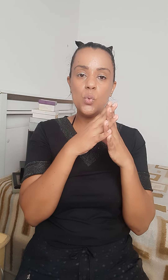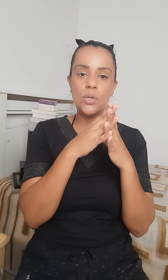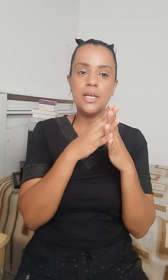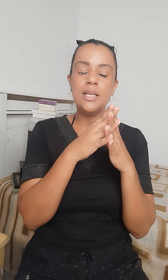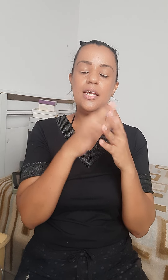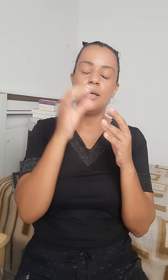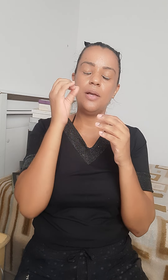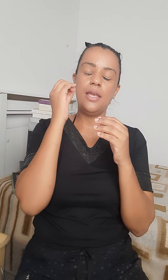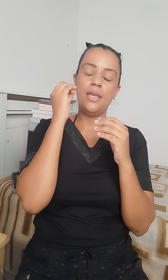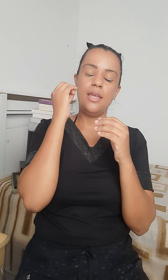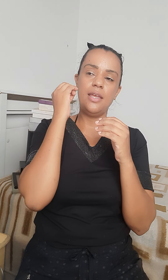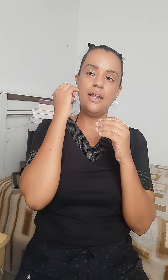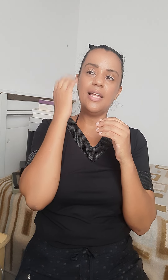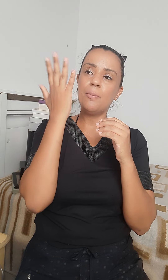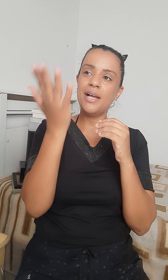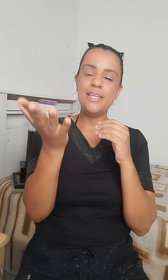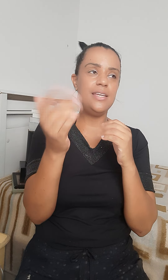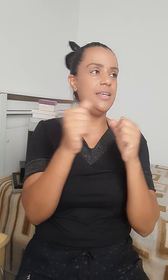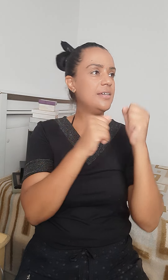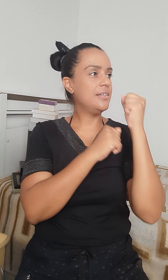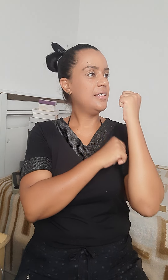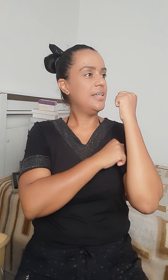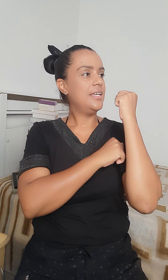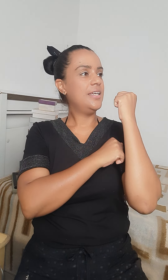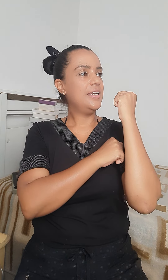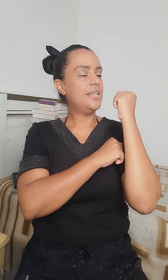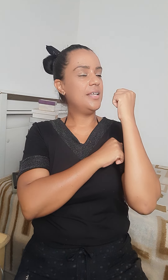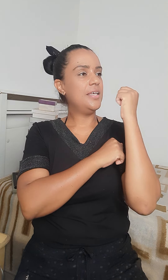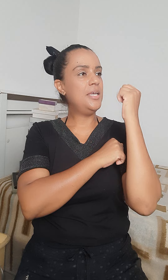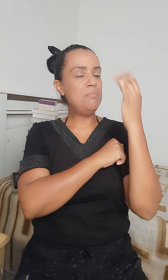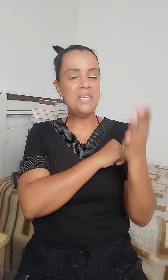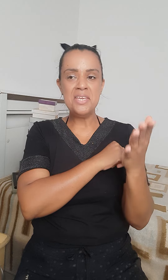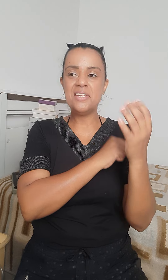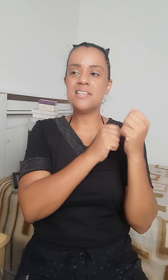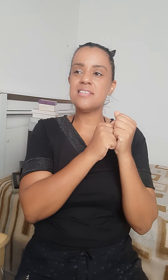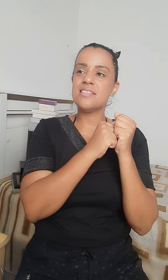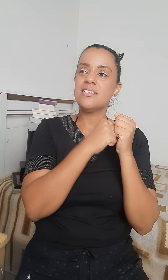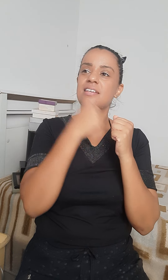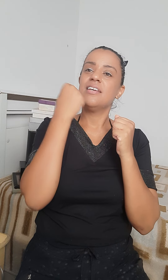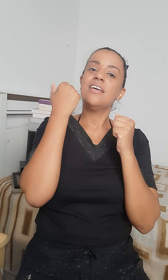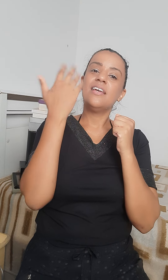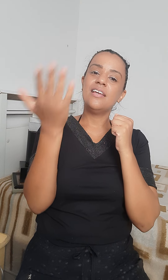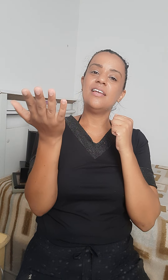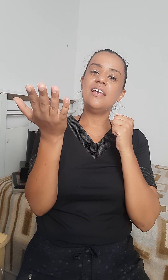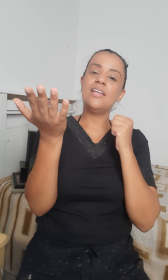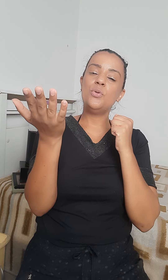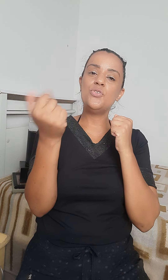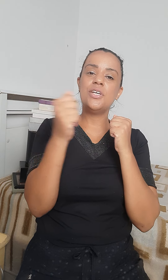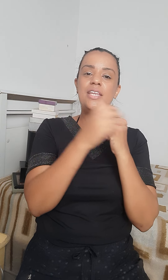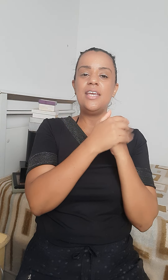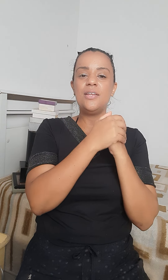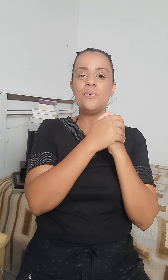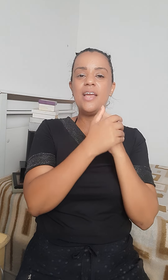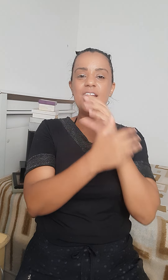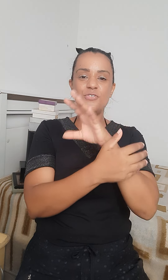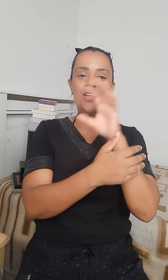cultura, lá na Bahia, em Minas, no Rio de Janeiro, é